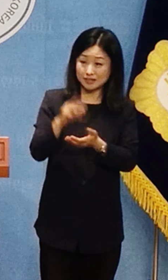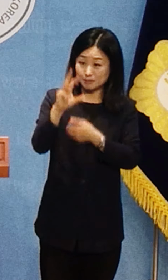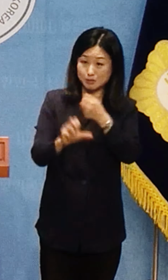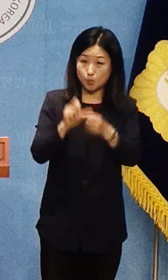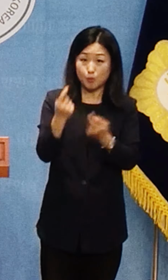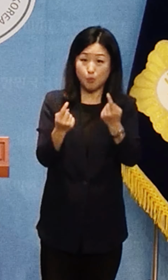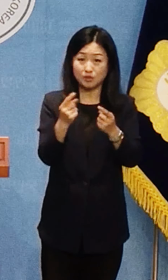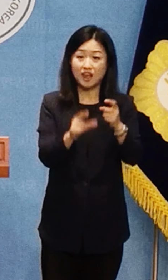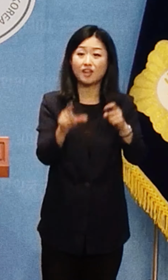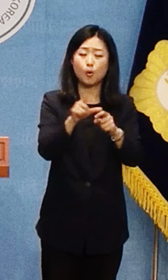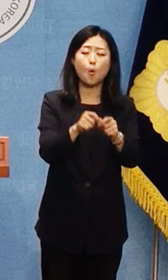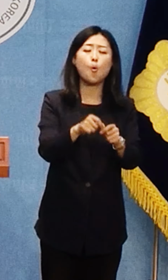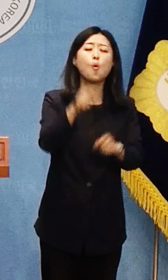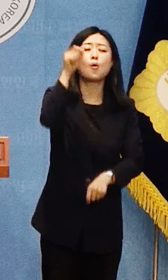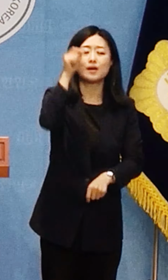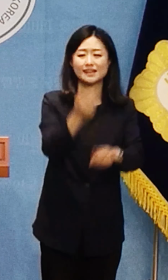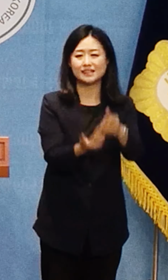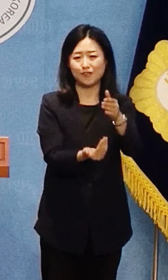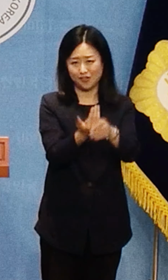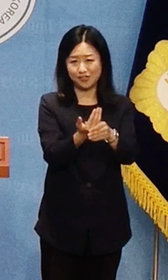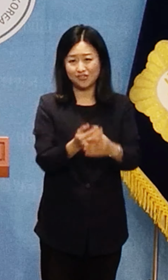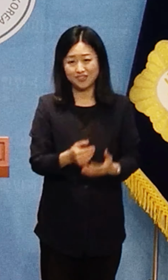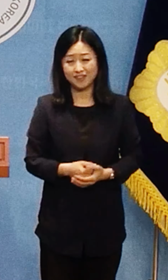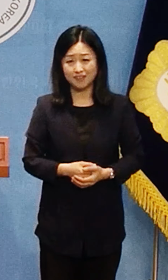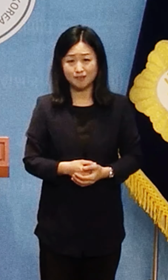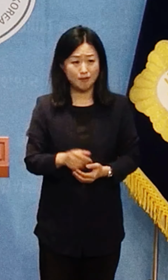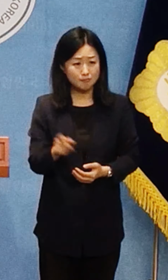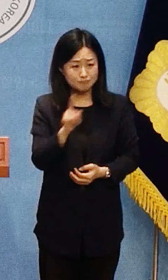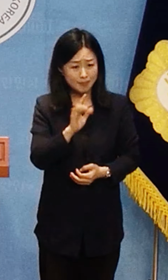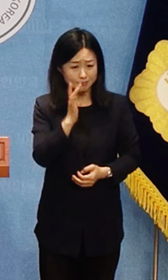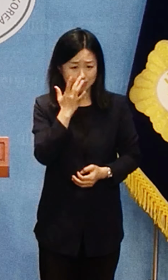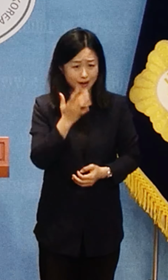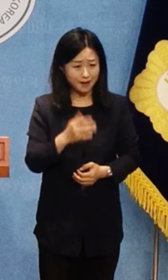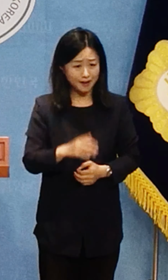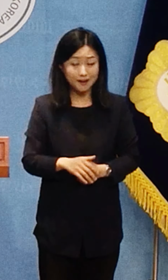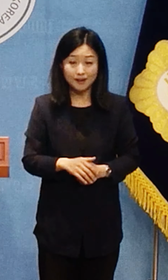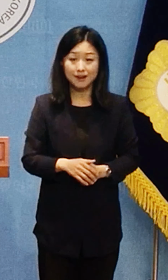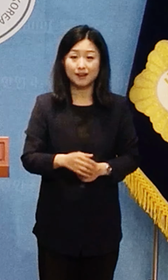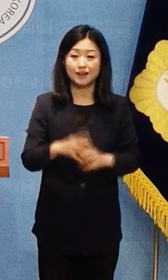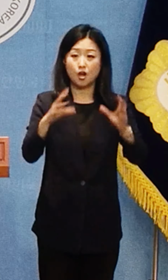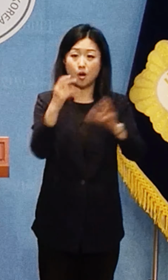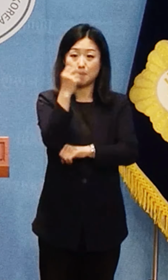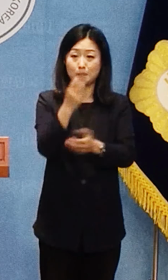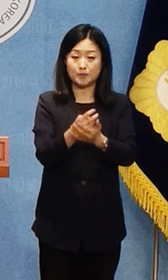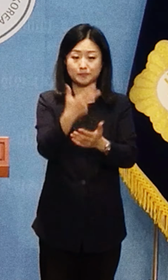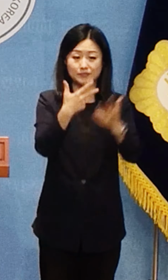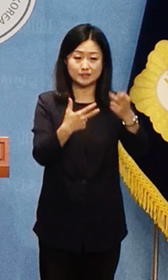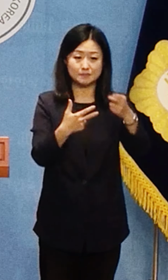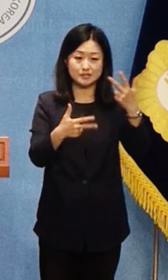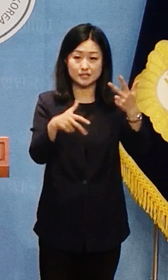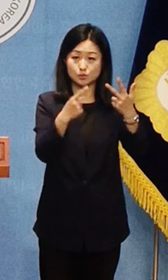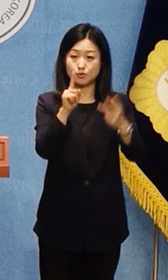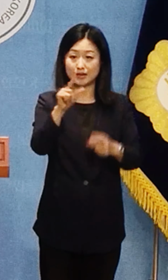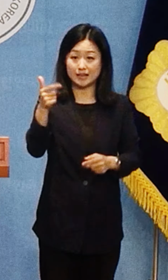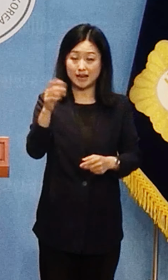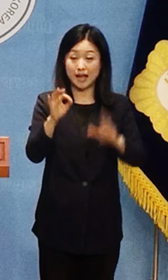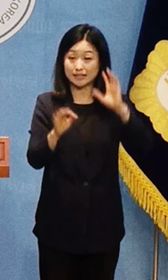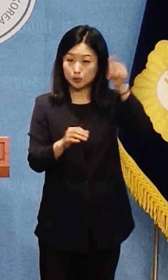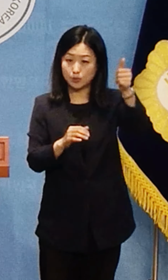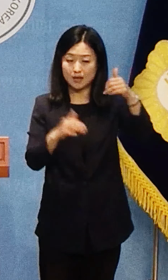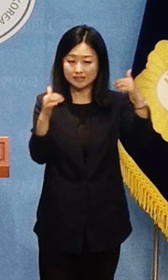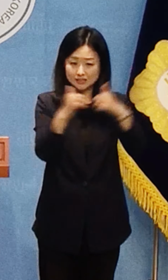3년보다 더 오래된 사건입니다 헌법 77조 1항은 대통령은